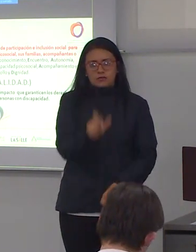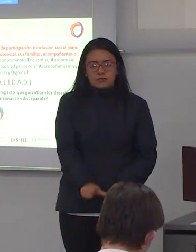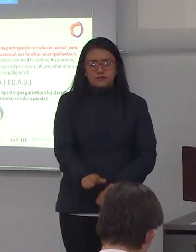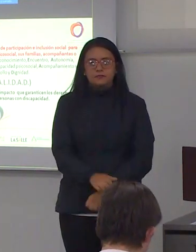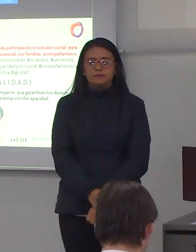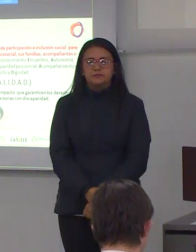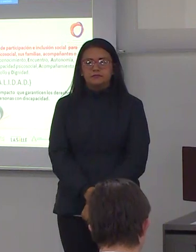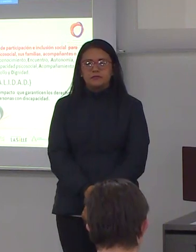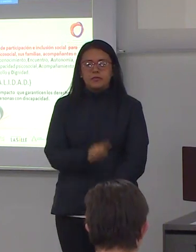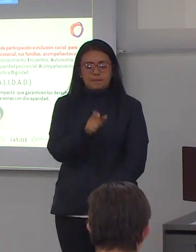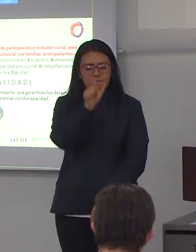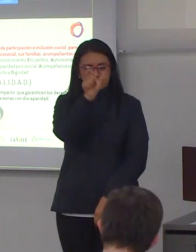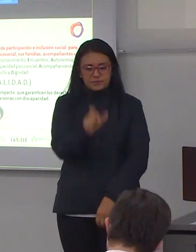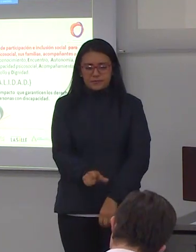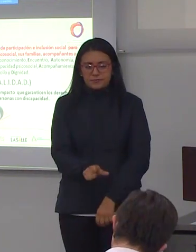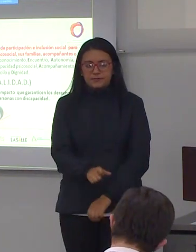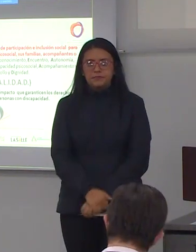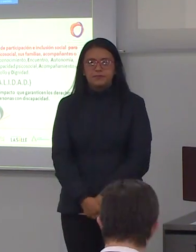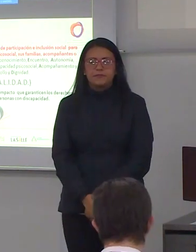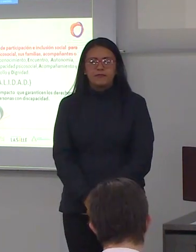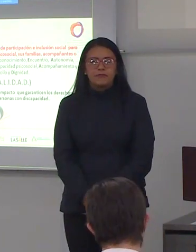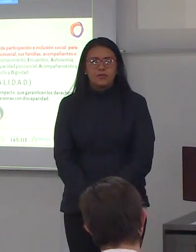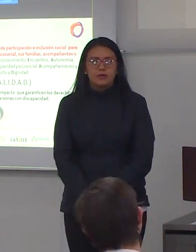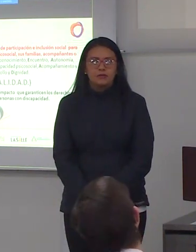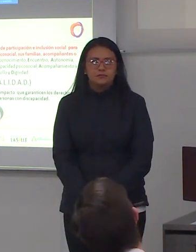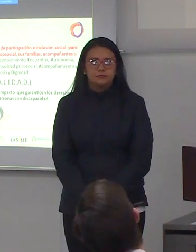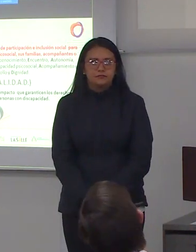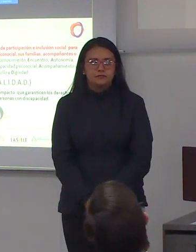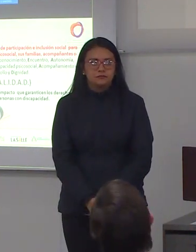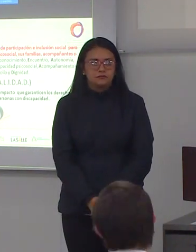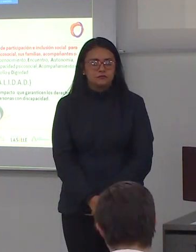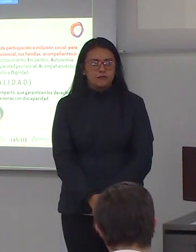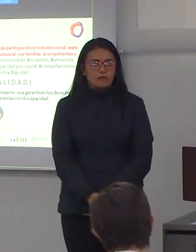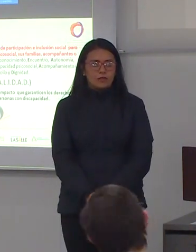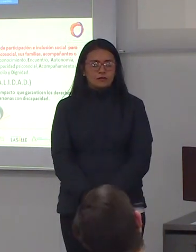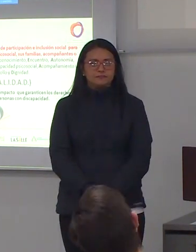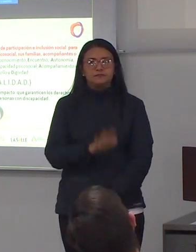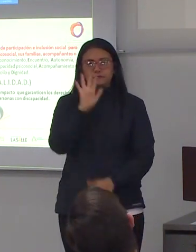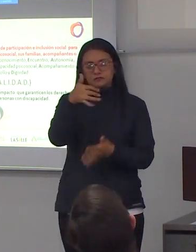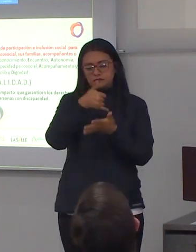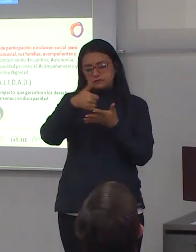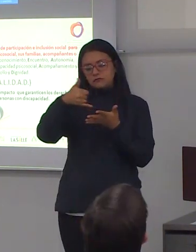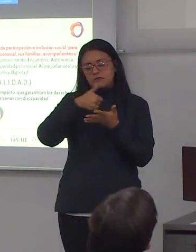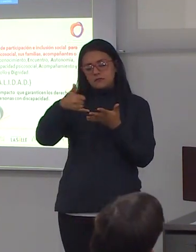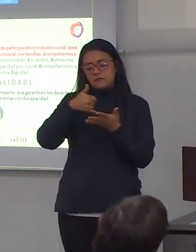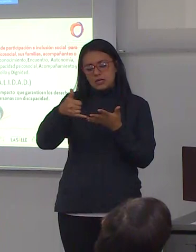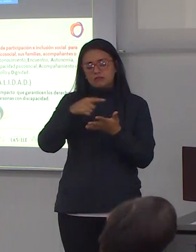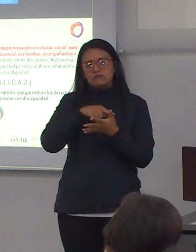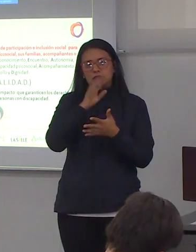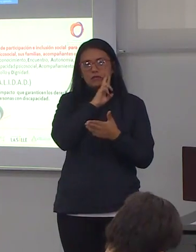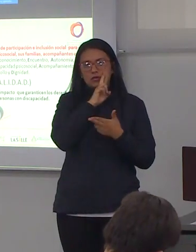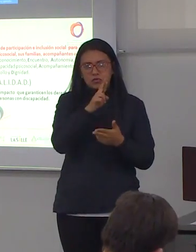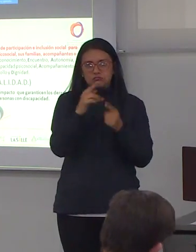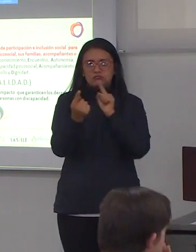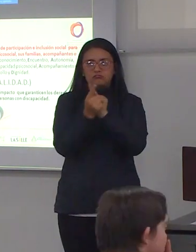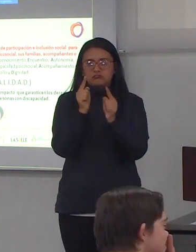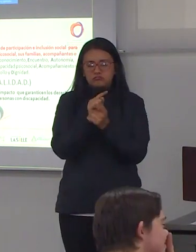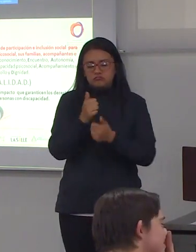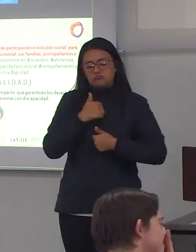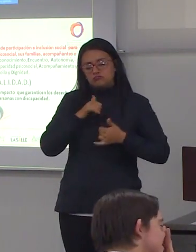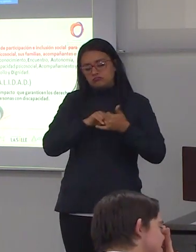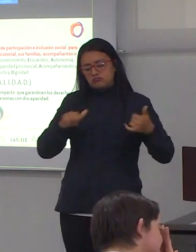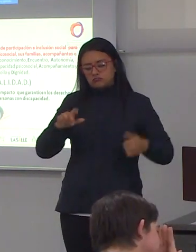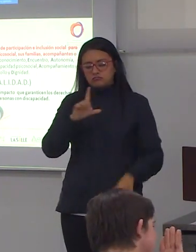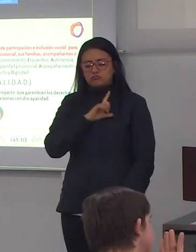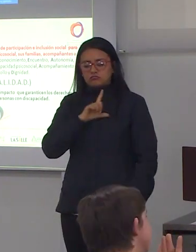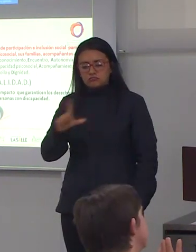en el primer elemento de la ecuación vamos a ver esto bajo estas líneas reconocimiento encuentro autonomía